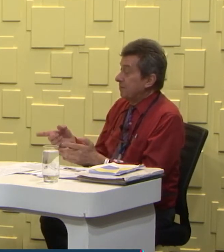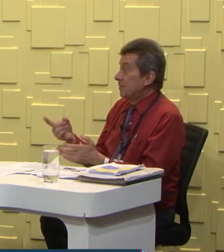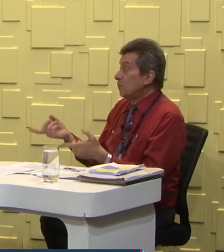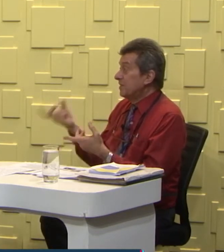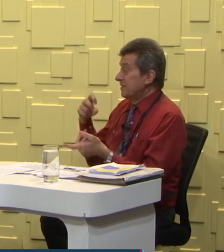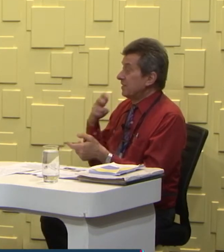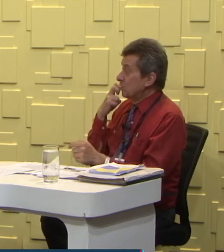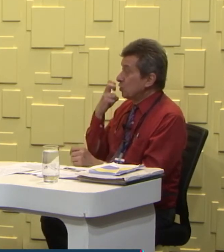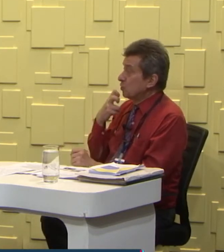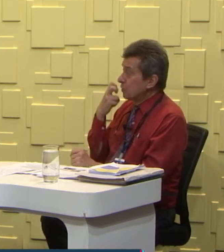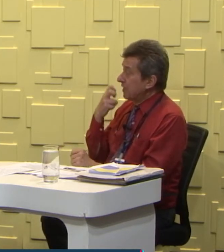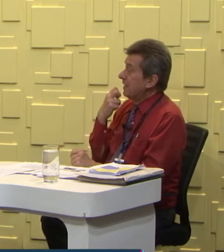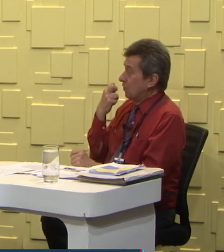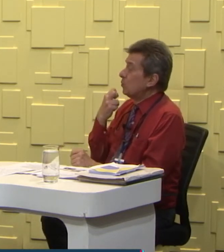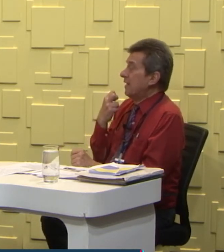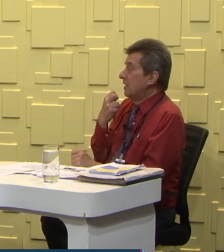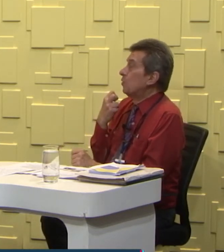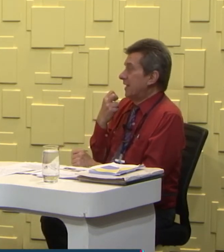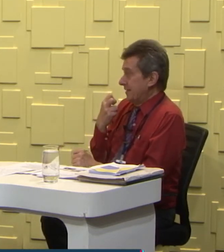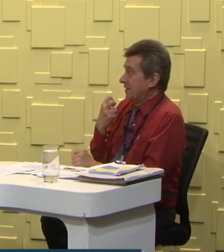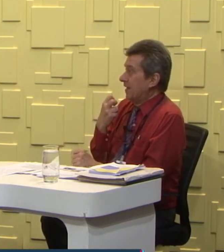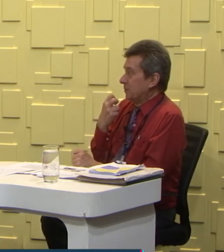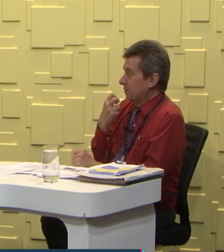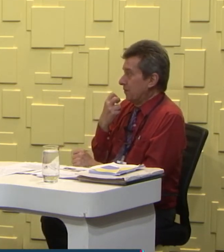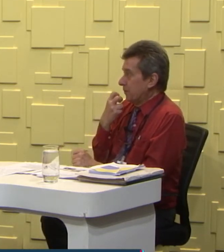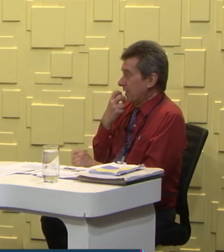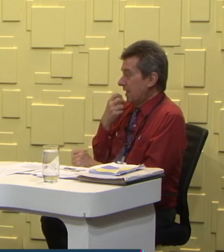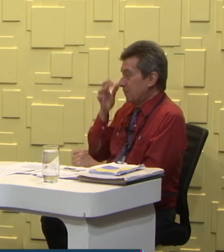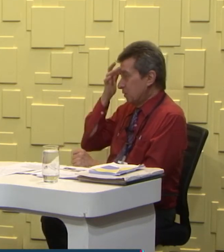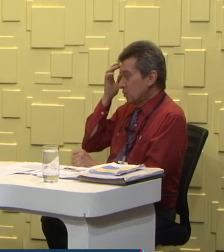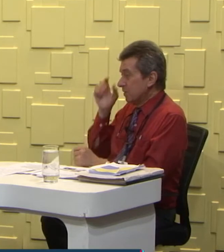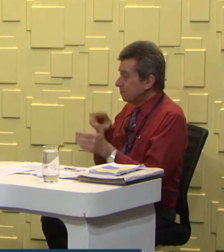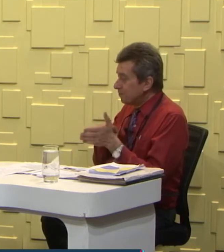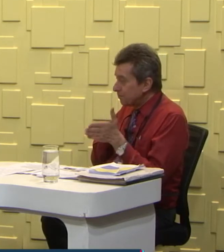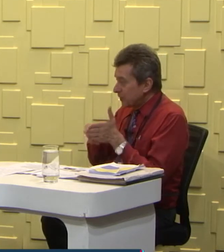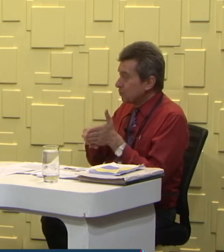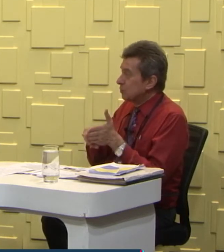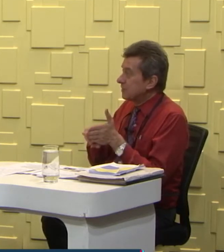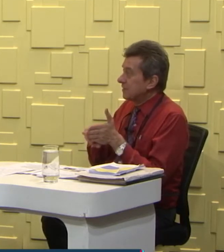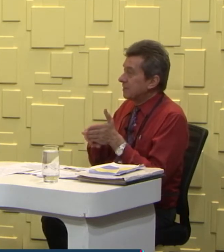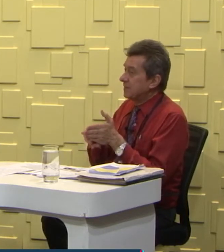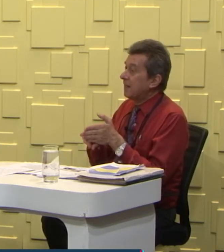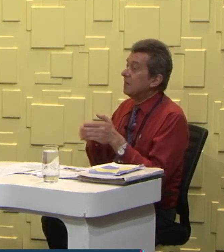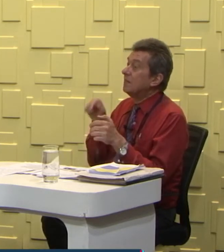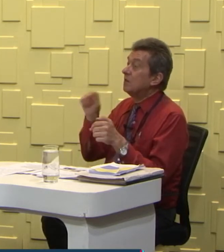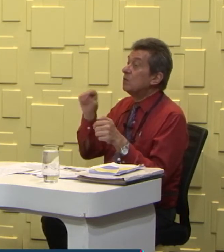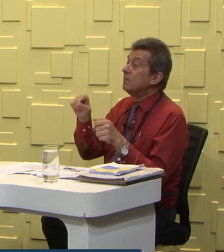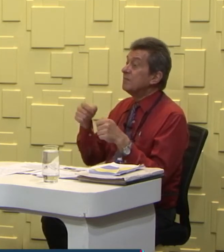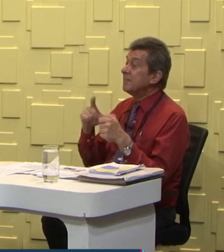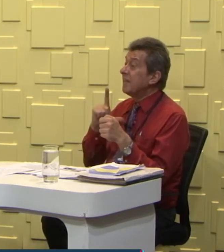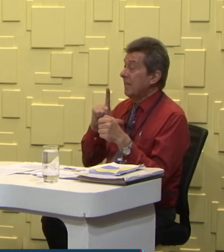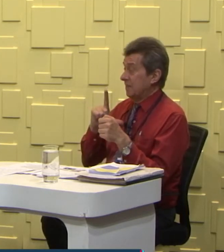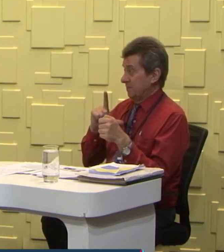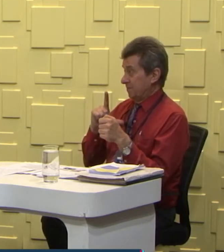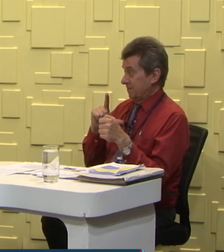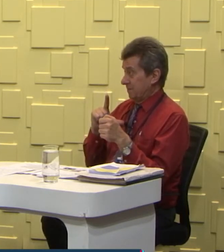muitas vezes o surdo ele como oralizado a pessoa pergunta tá que você tem